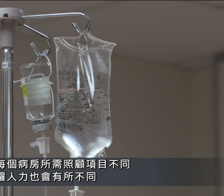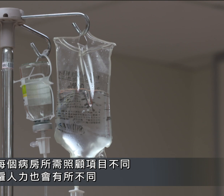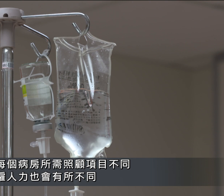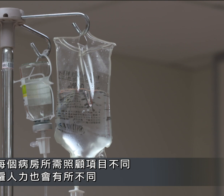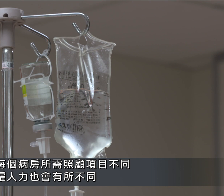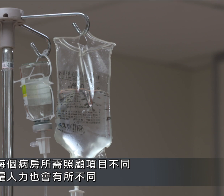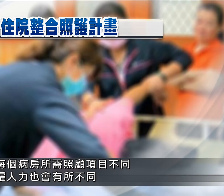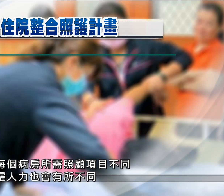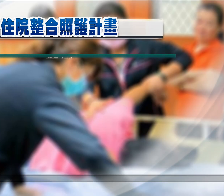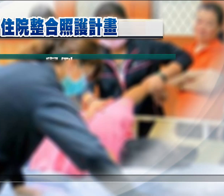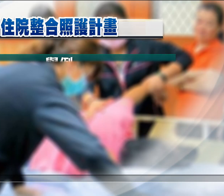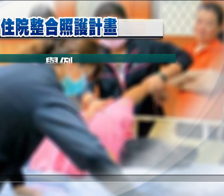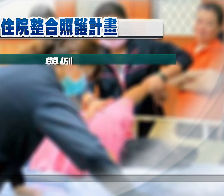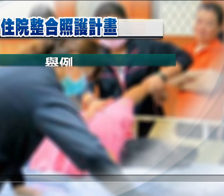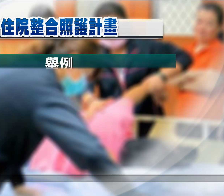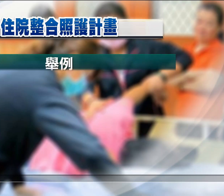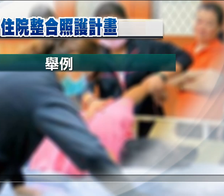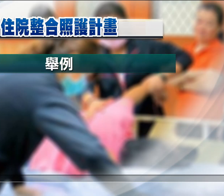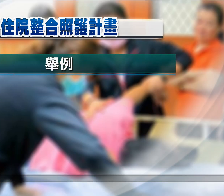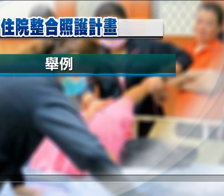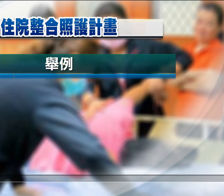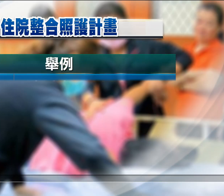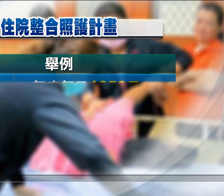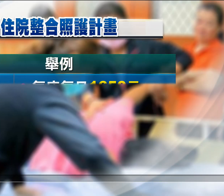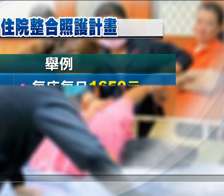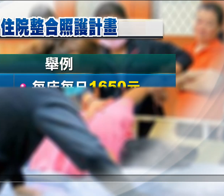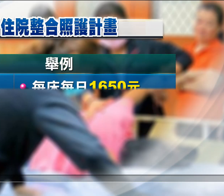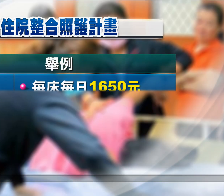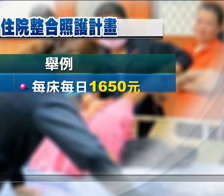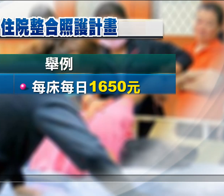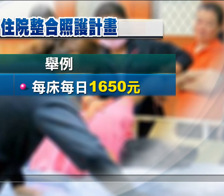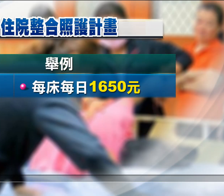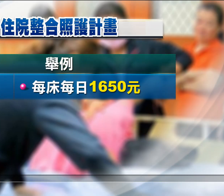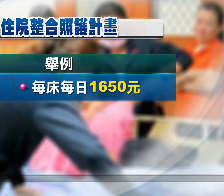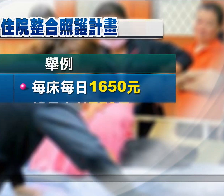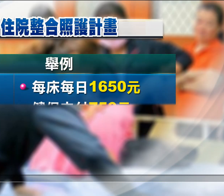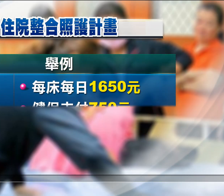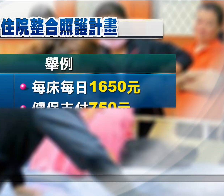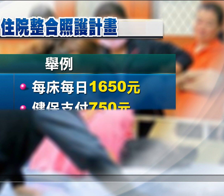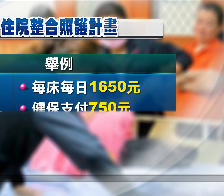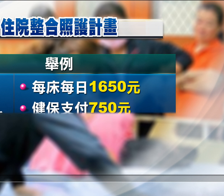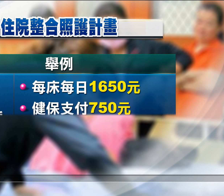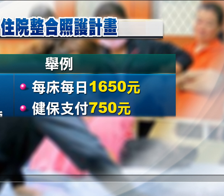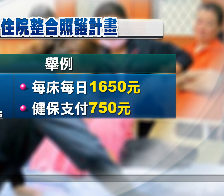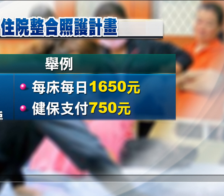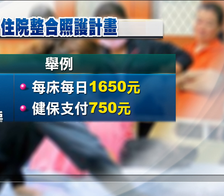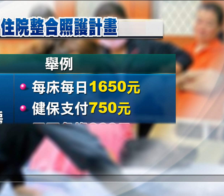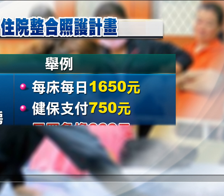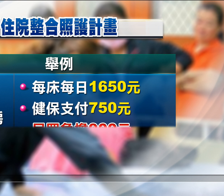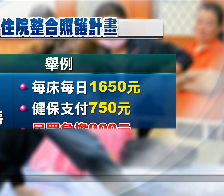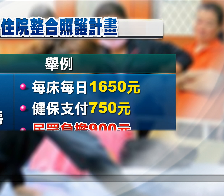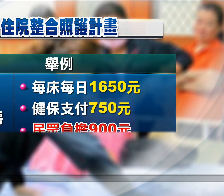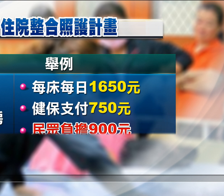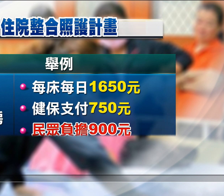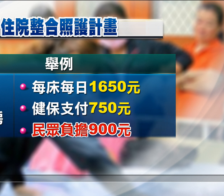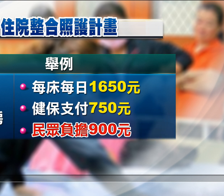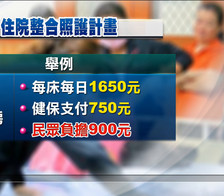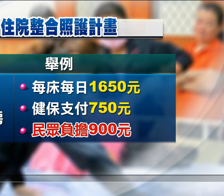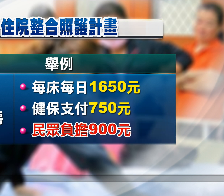同。如果以急性一般病房为例，每床每日费用为1650元，健保支付750元，患者只需负